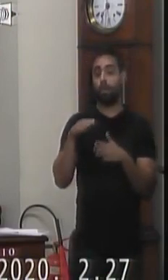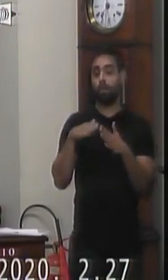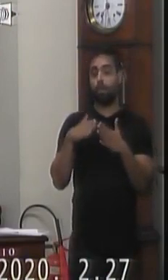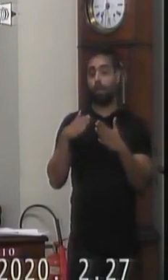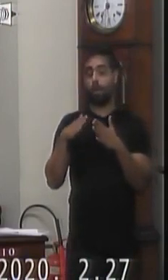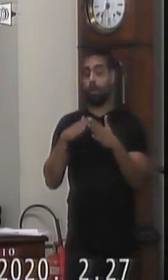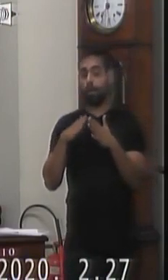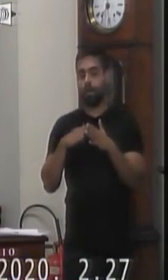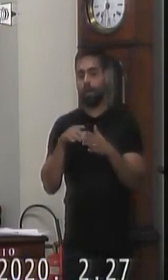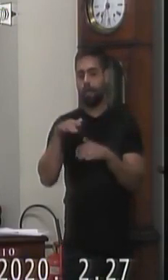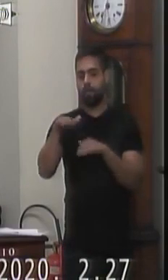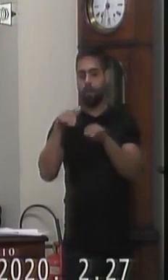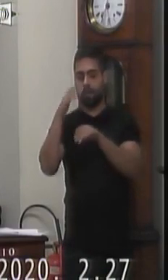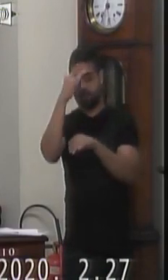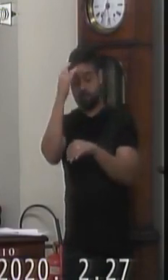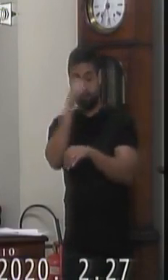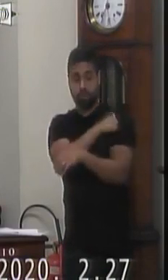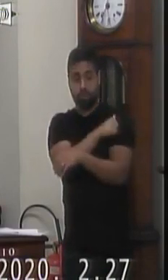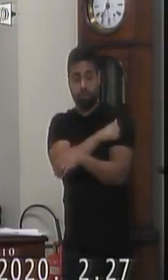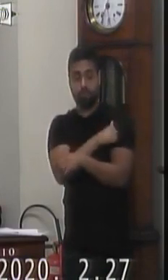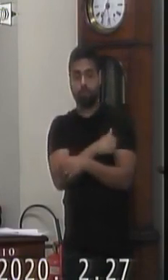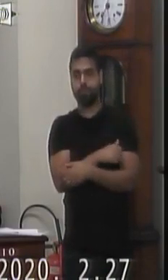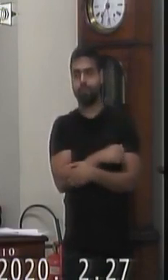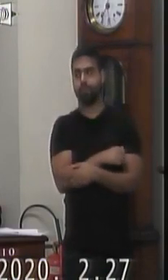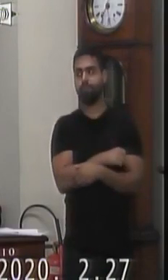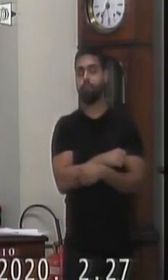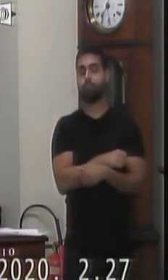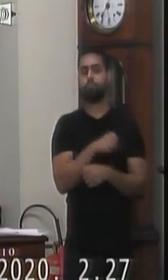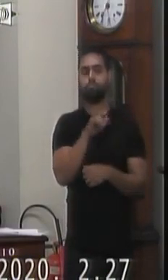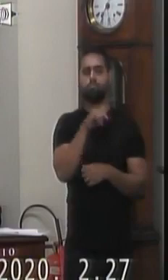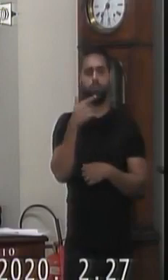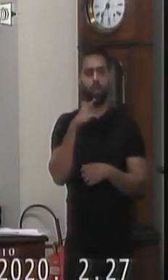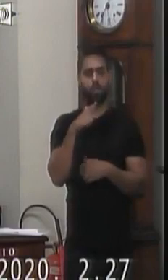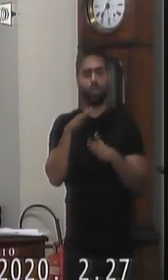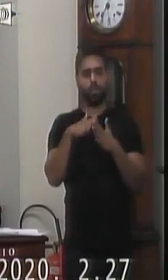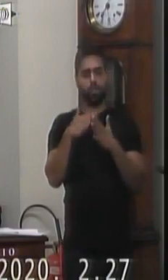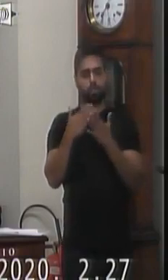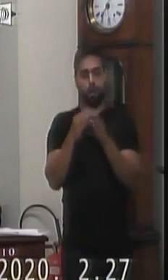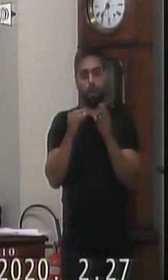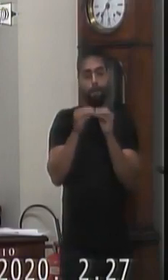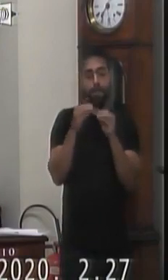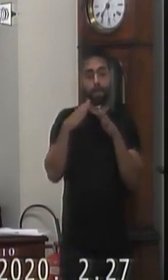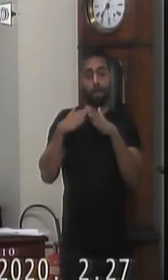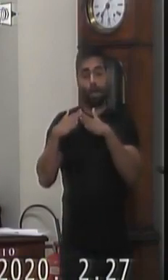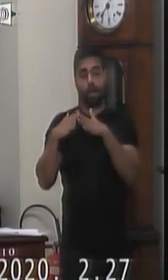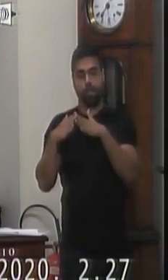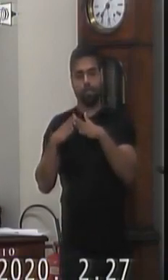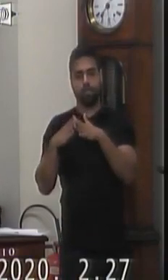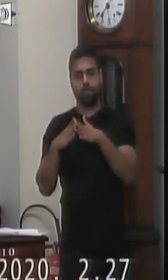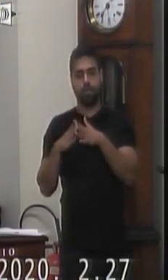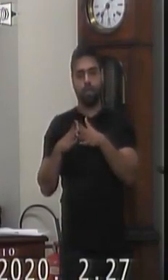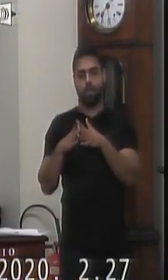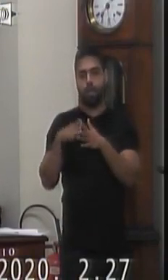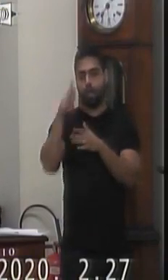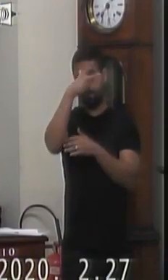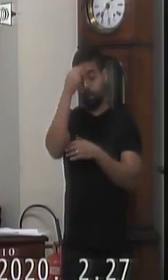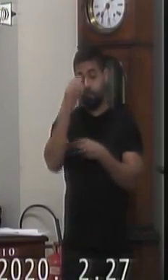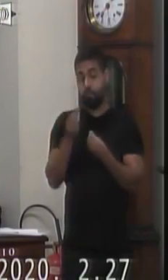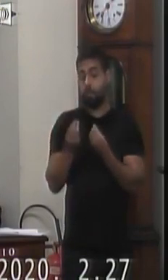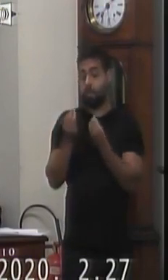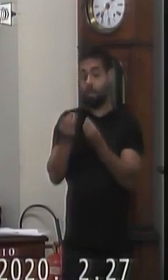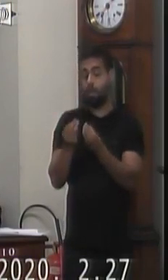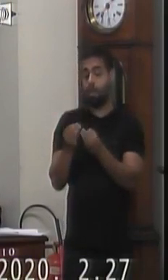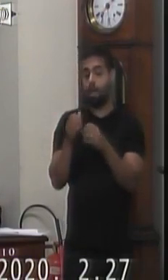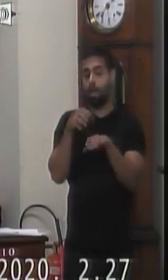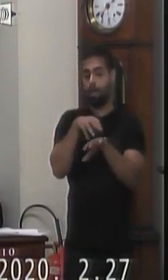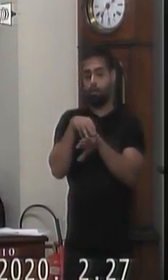atender a demanda da comunidade onde está instalado. Quando não existe a escola perto da casa, o aluno, o poder público então deve oferecer transporte